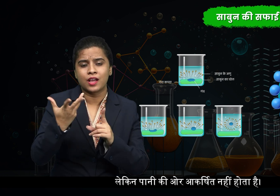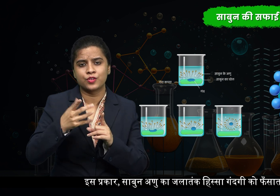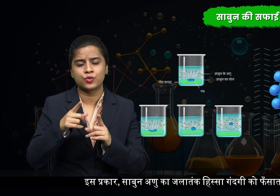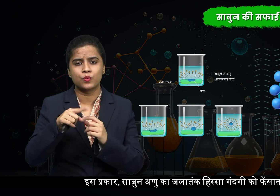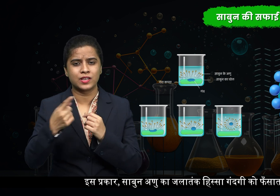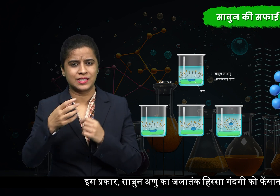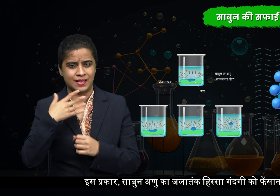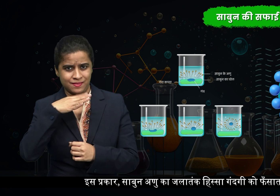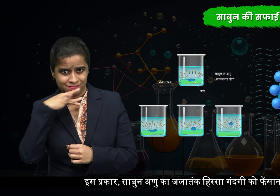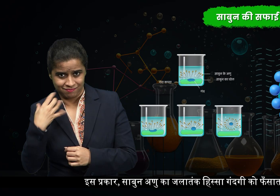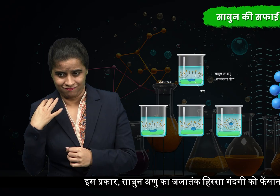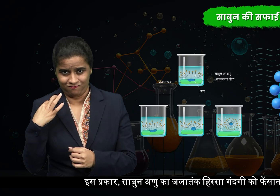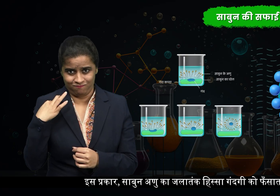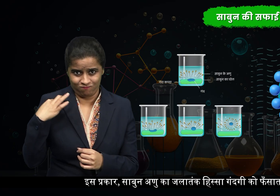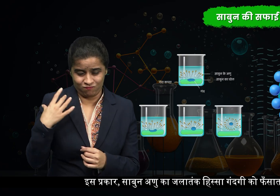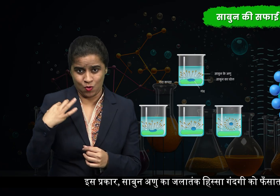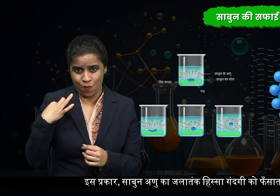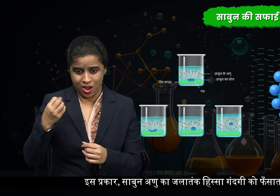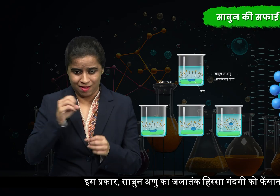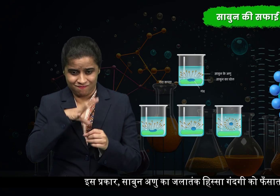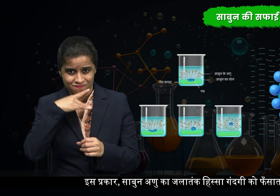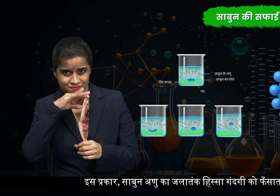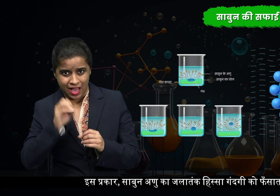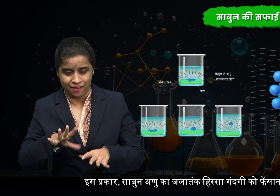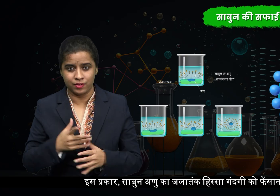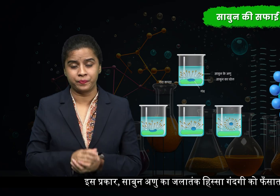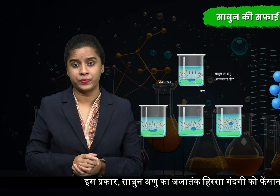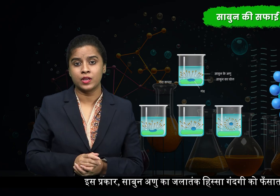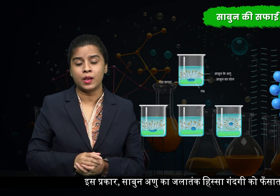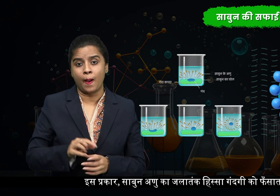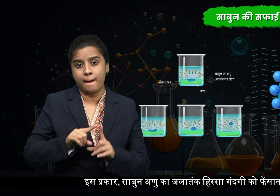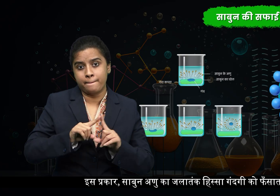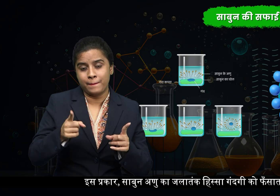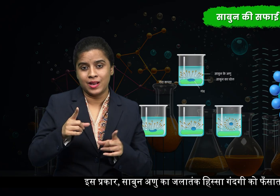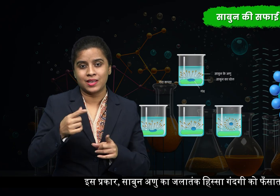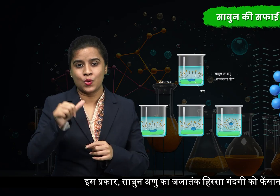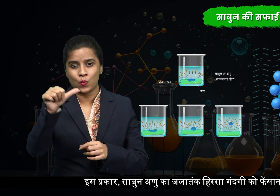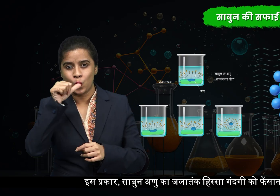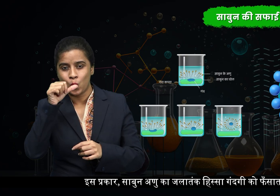इस प्रकार साबुन अणु का जलांतक हिस्सा गंदगी को फंसाता है